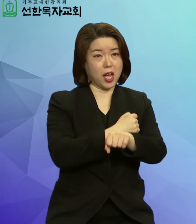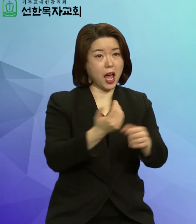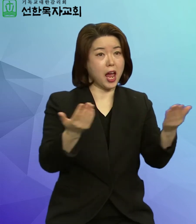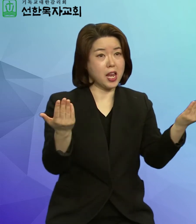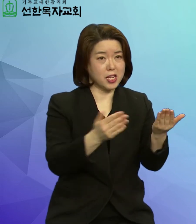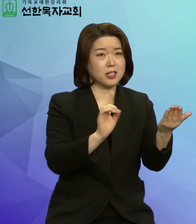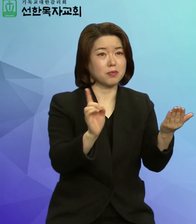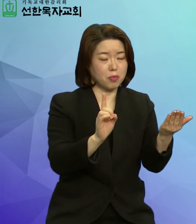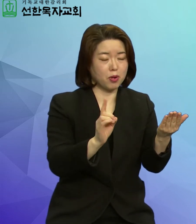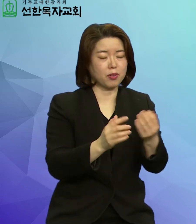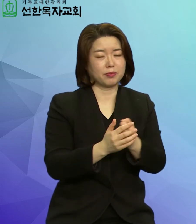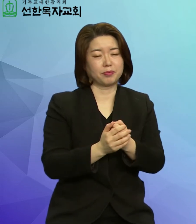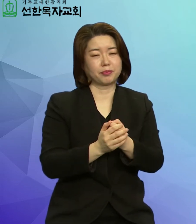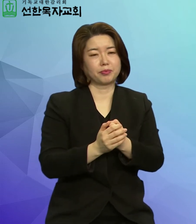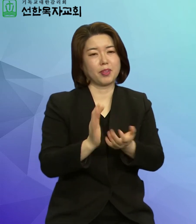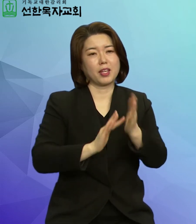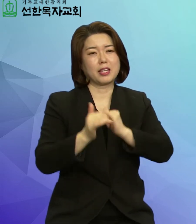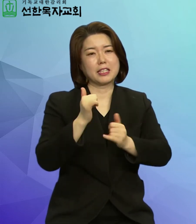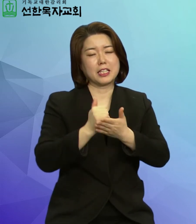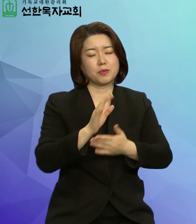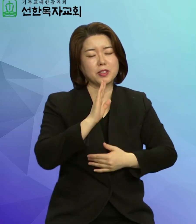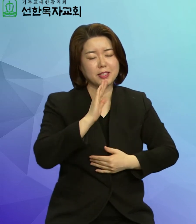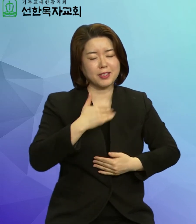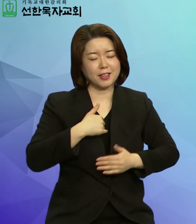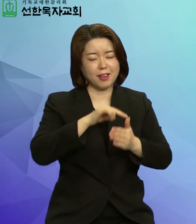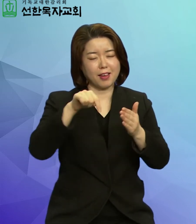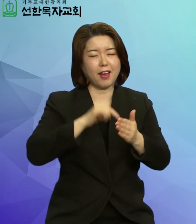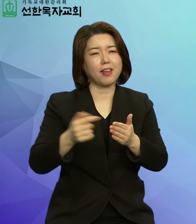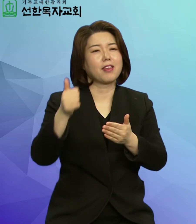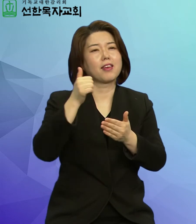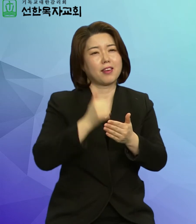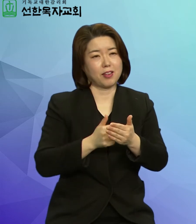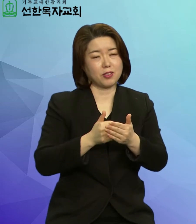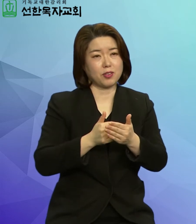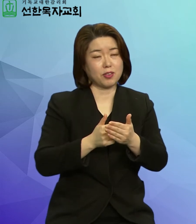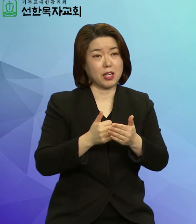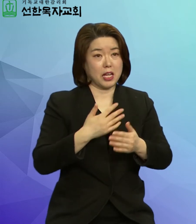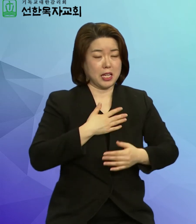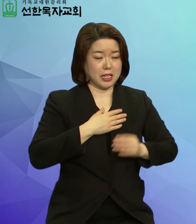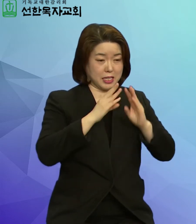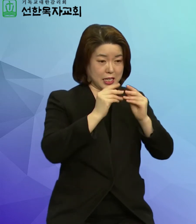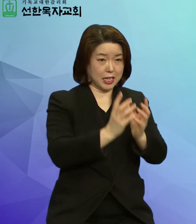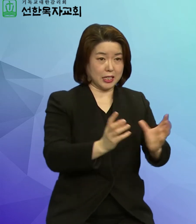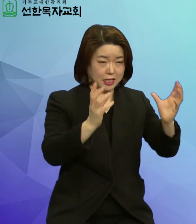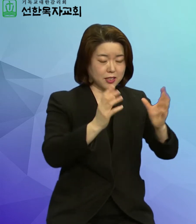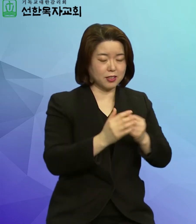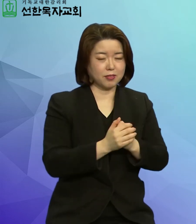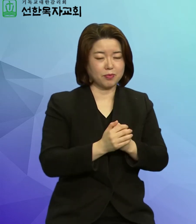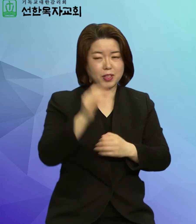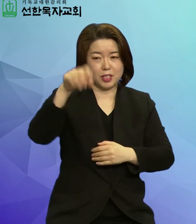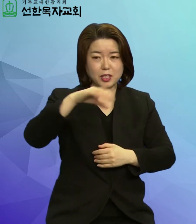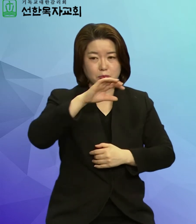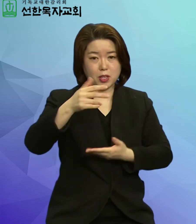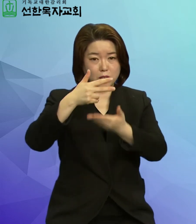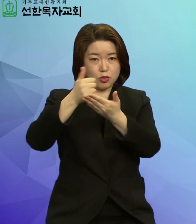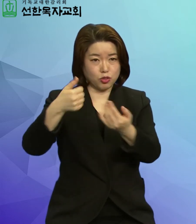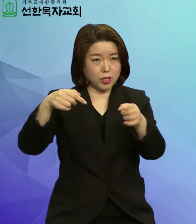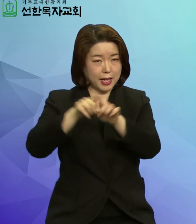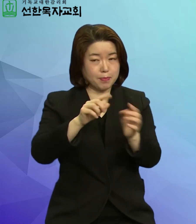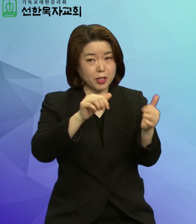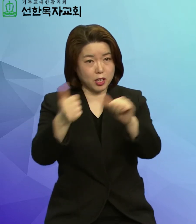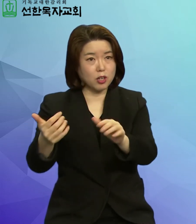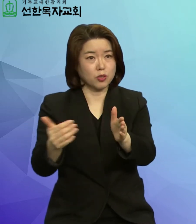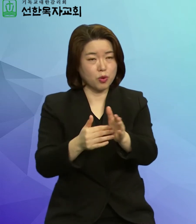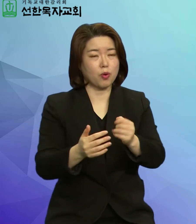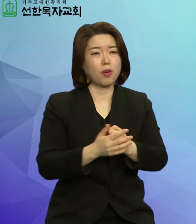우리가 할 일은 예수님께서 정말 내 안에 계시니 이제는 질그릇 같은 나는 십자가에 주님과 함께